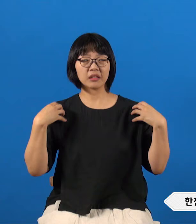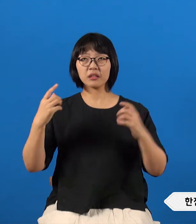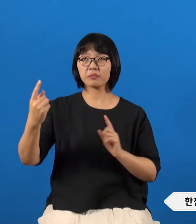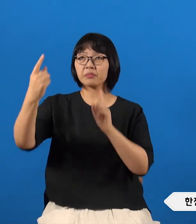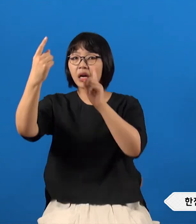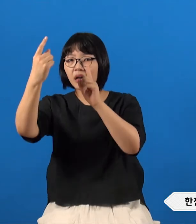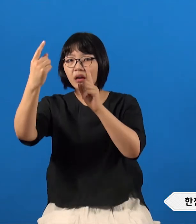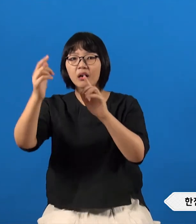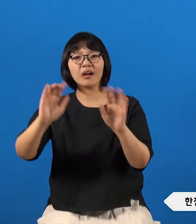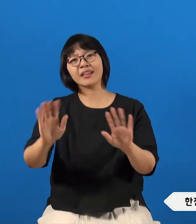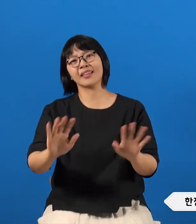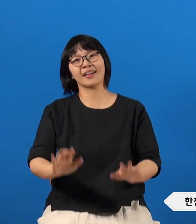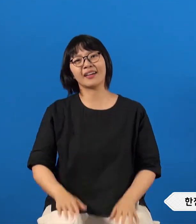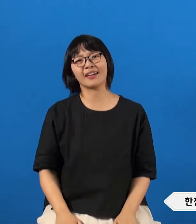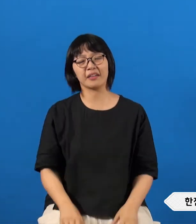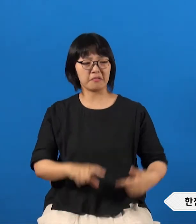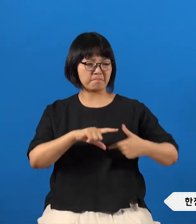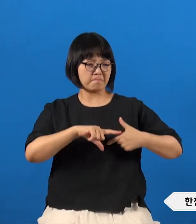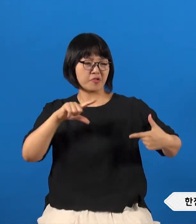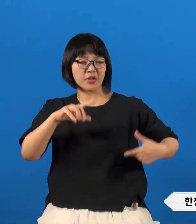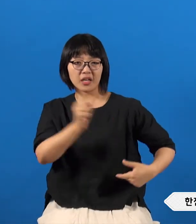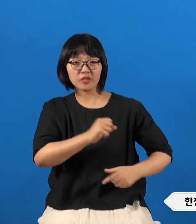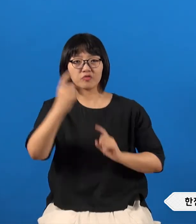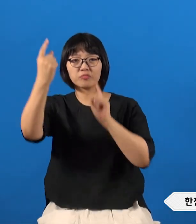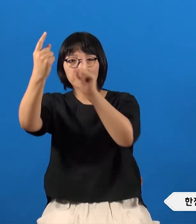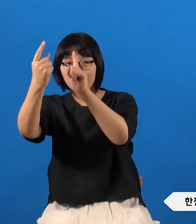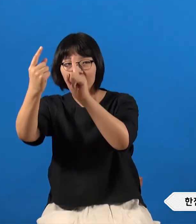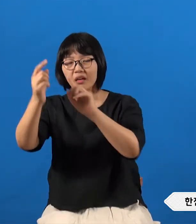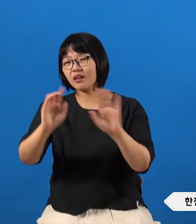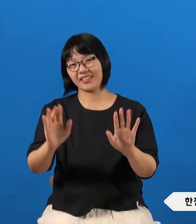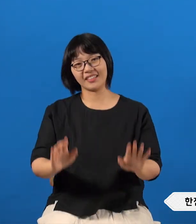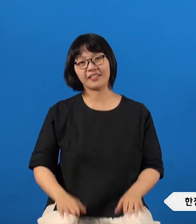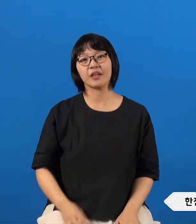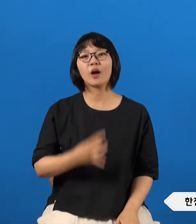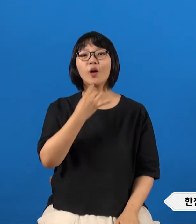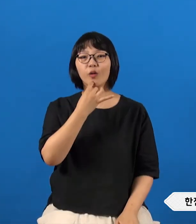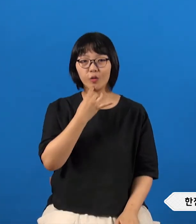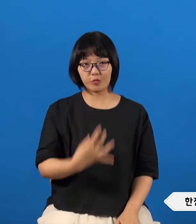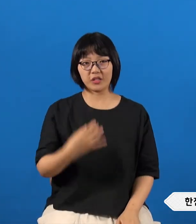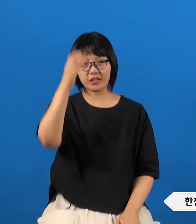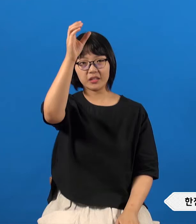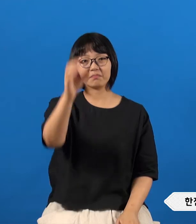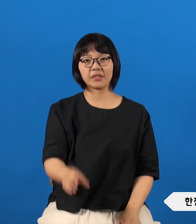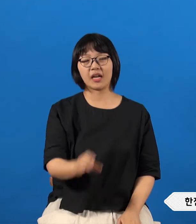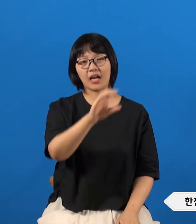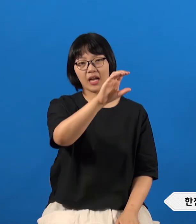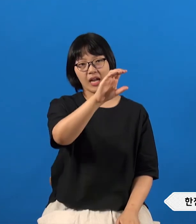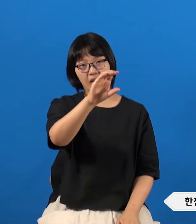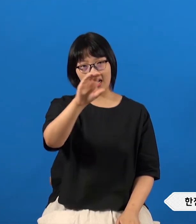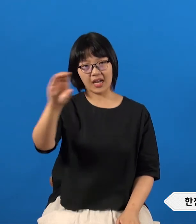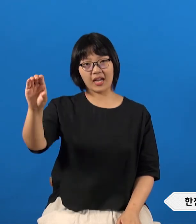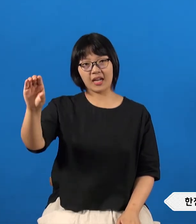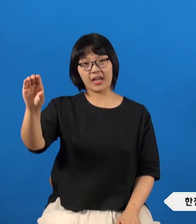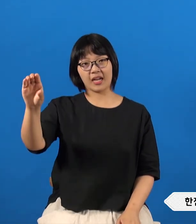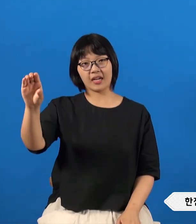아닙니다. 총회장하고 노회장하고 그런 걸로 나아가는 거 아닙니다. 오직 십자가